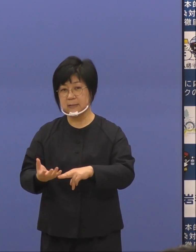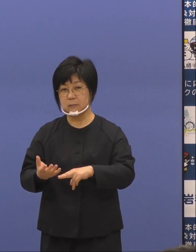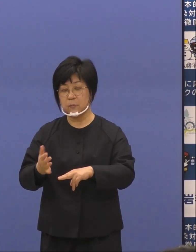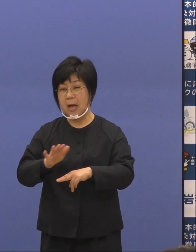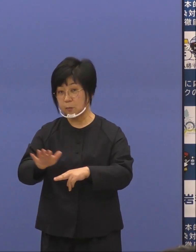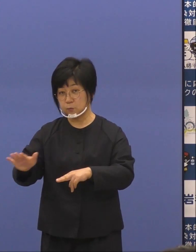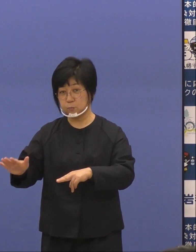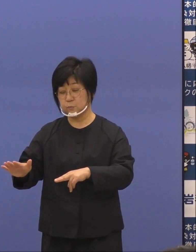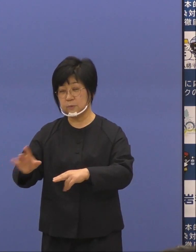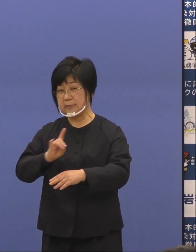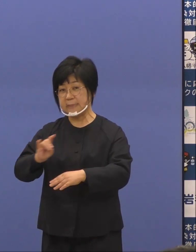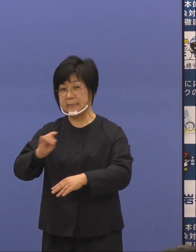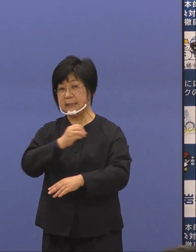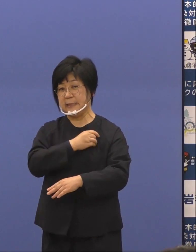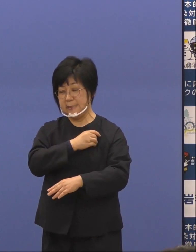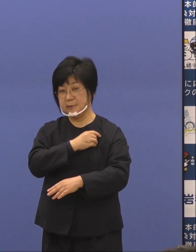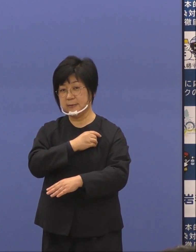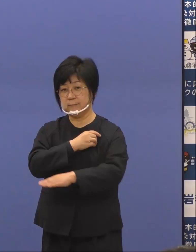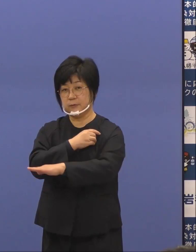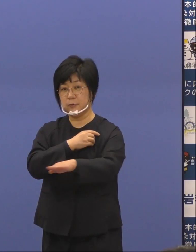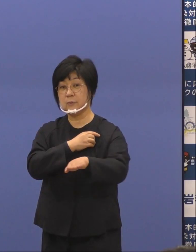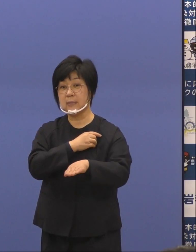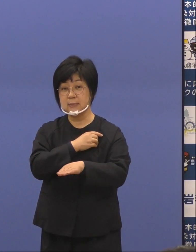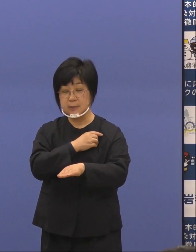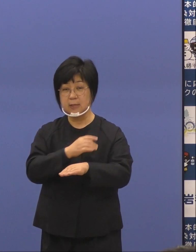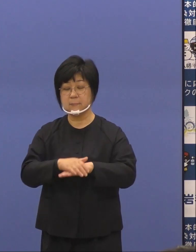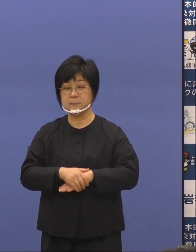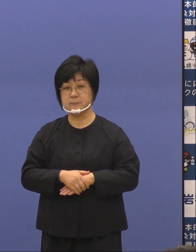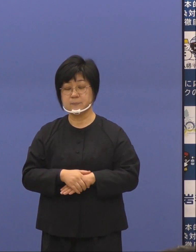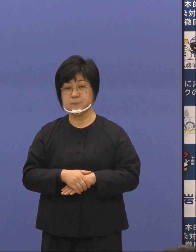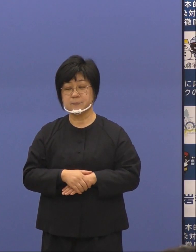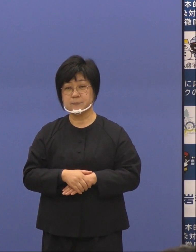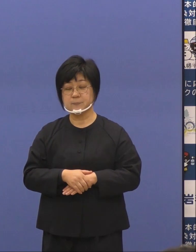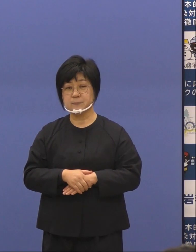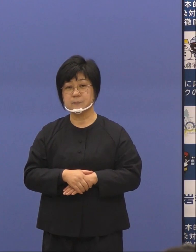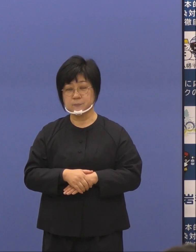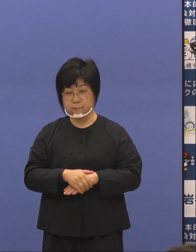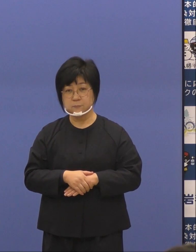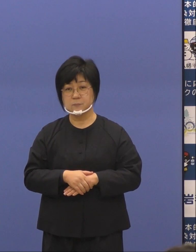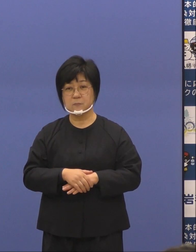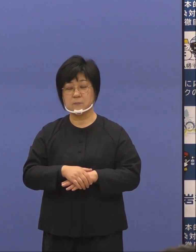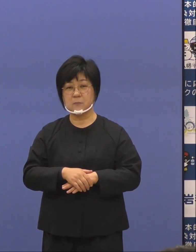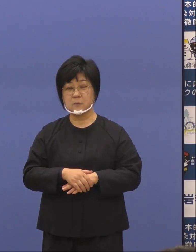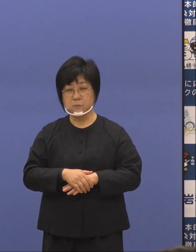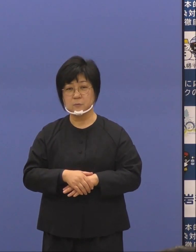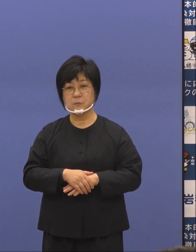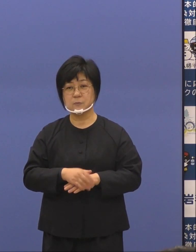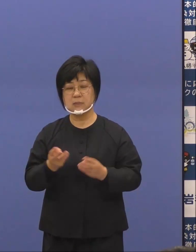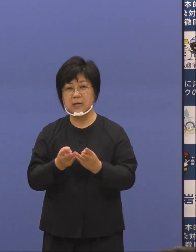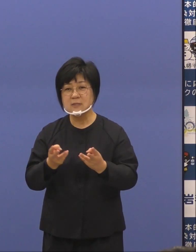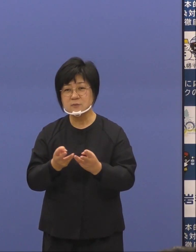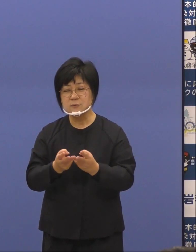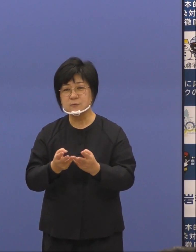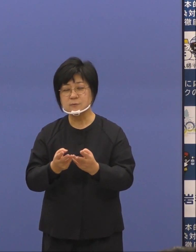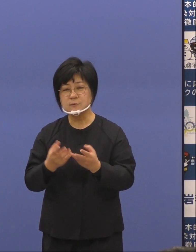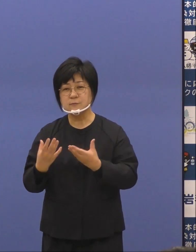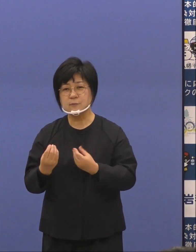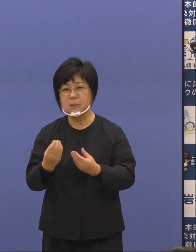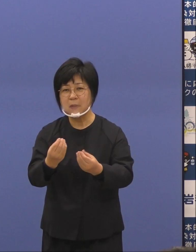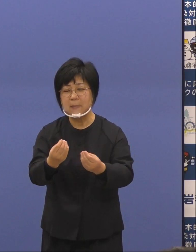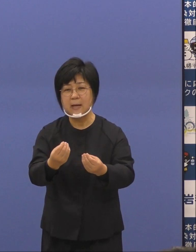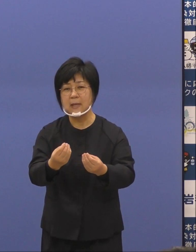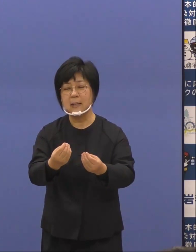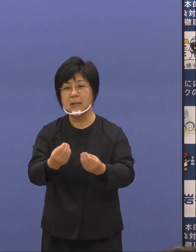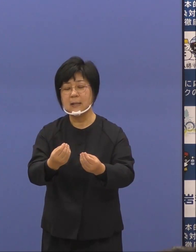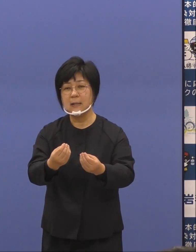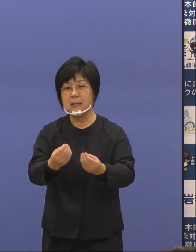の議員たちがこうその議席を持ち続けられるよう、いわばこう選挙互助会的